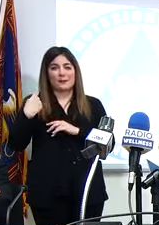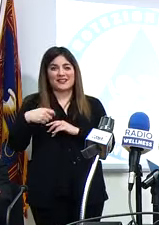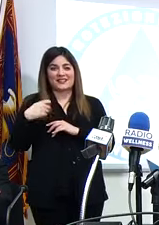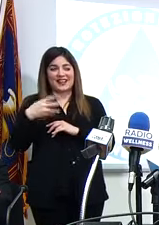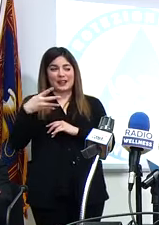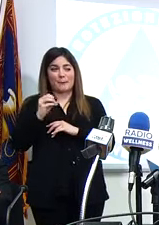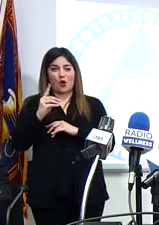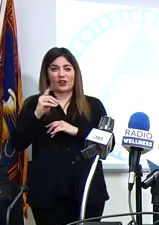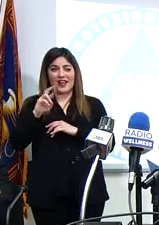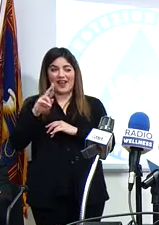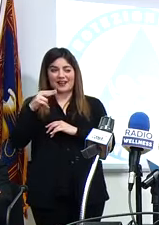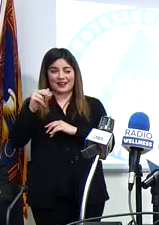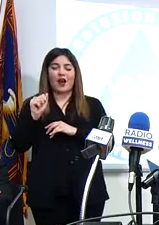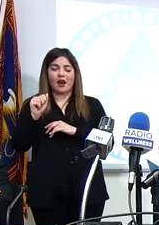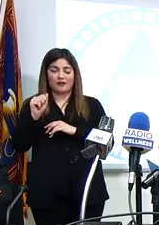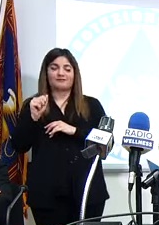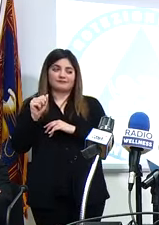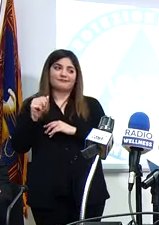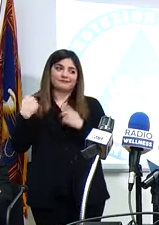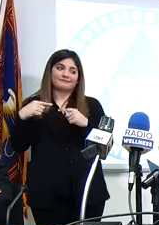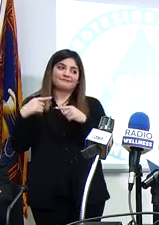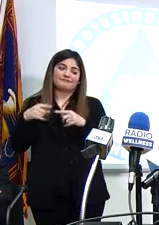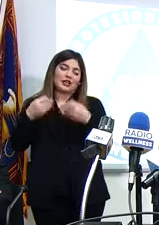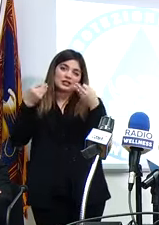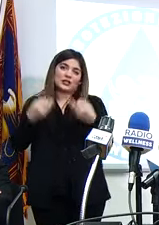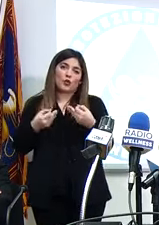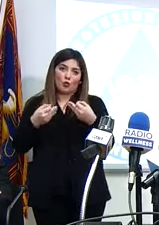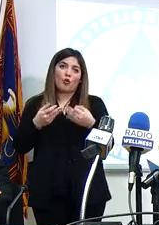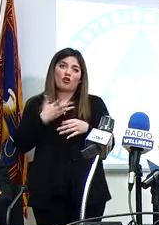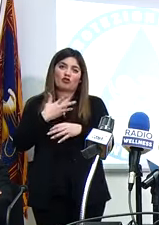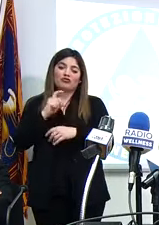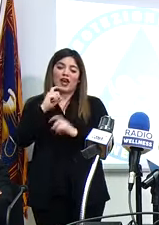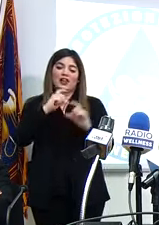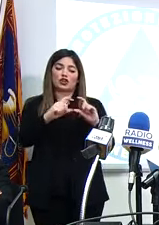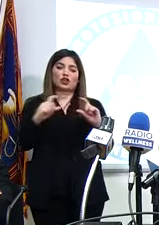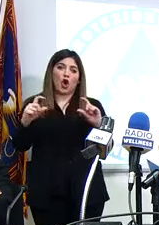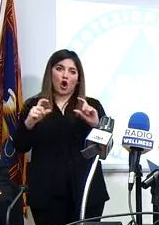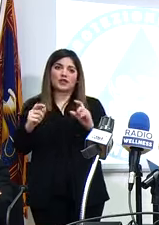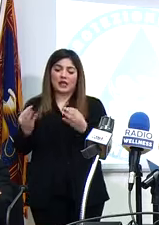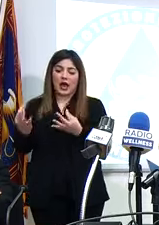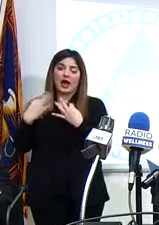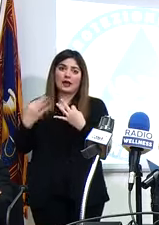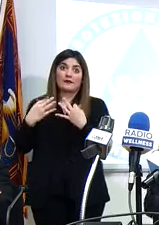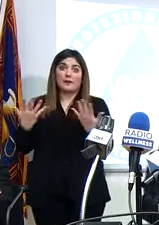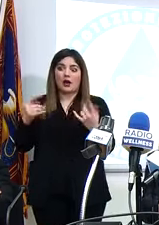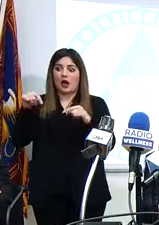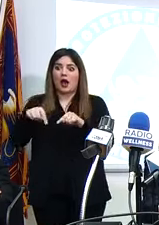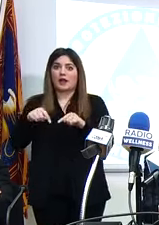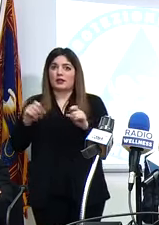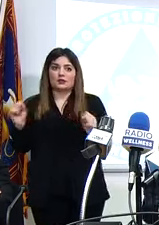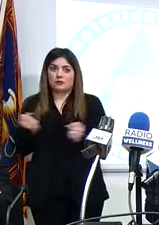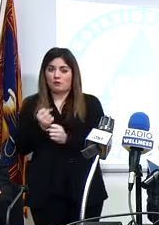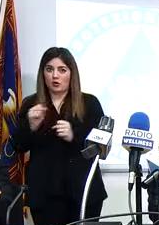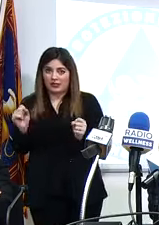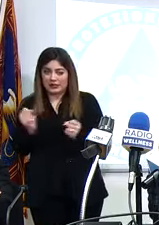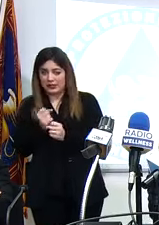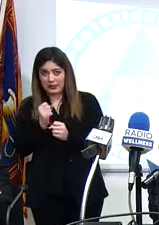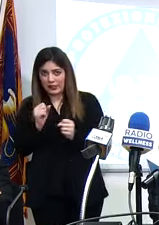nostro ministro, ho messo in contatto, Moderna ci darà altri milioni di dosi, ma non lo può dare adesso perché è una biotech e